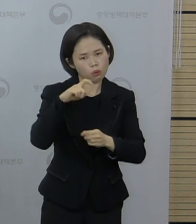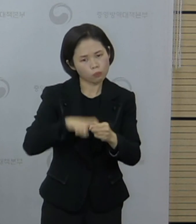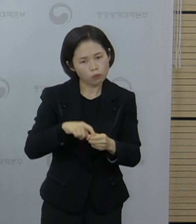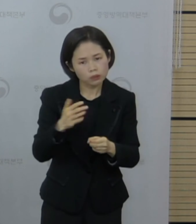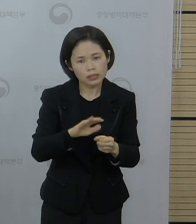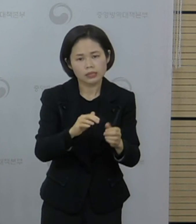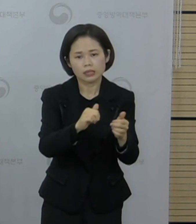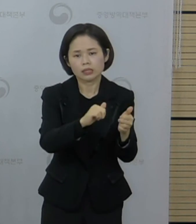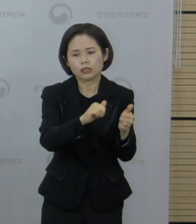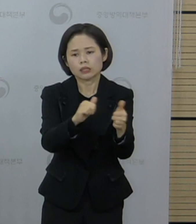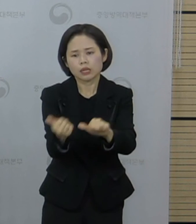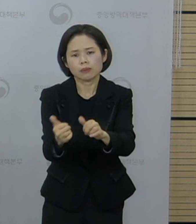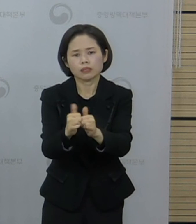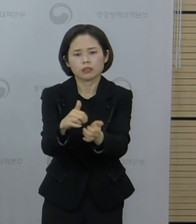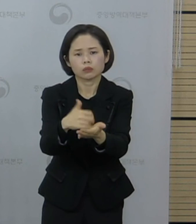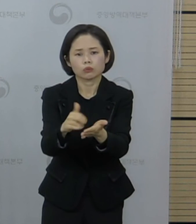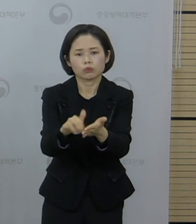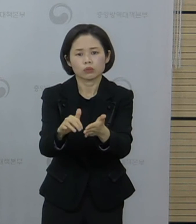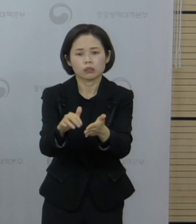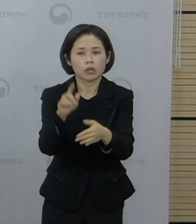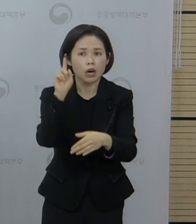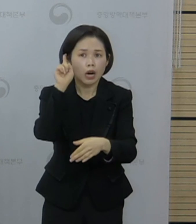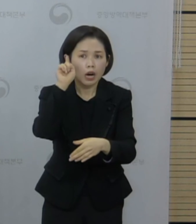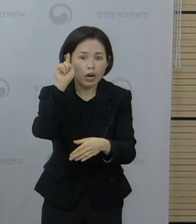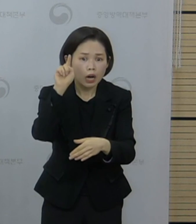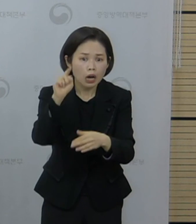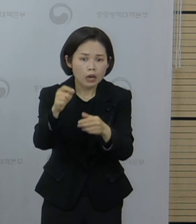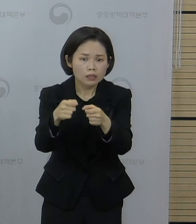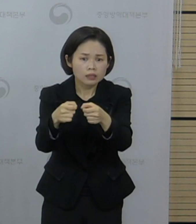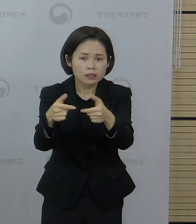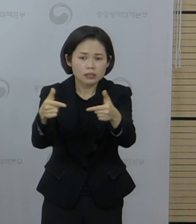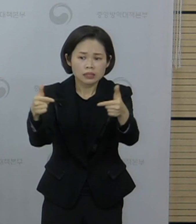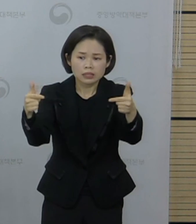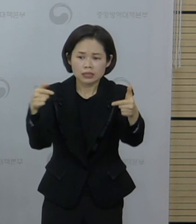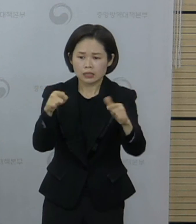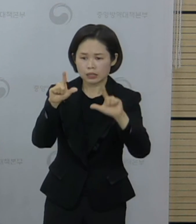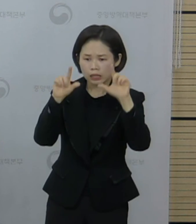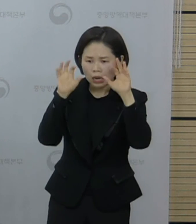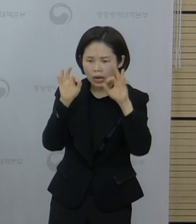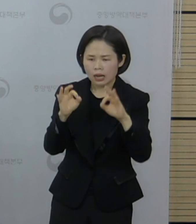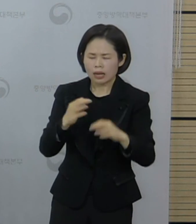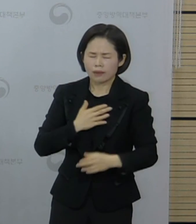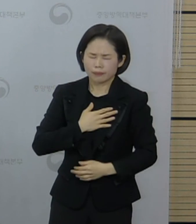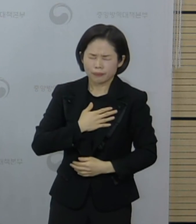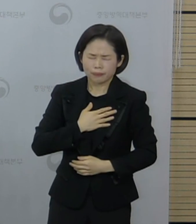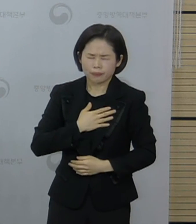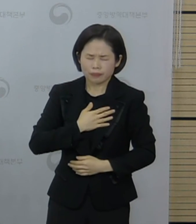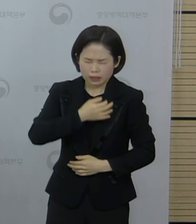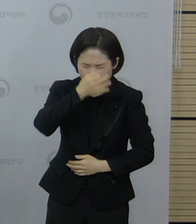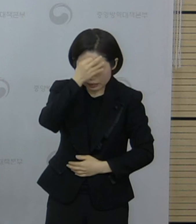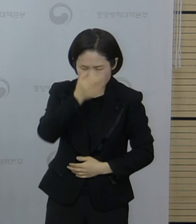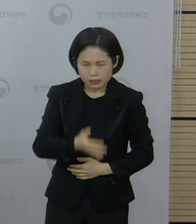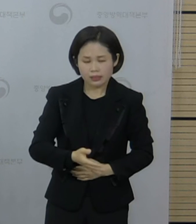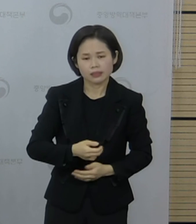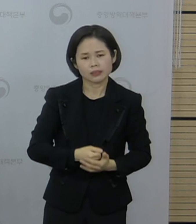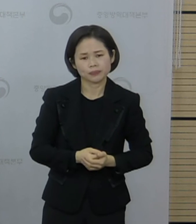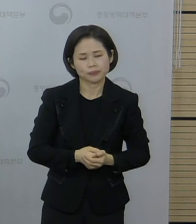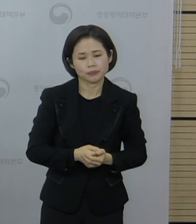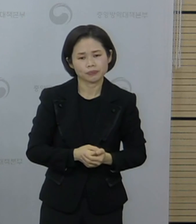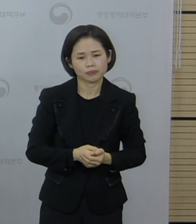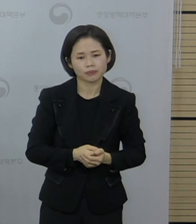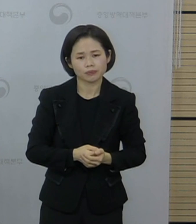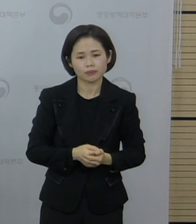희생자가 갈수록 증가하기 때문에 이 점이 가장 힘들고 송구한 마음입니다 다시 한번 모든